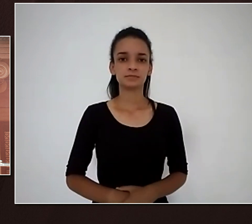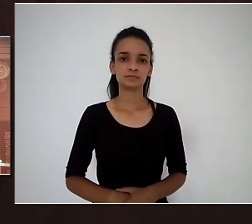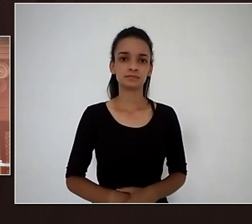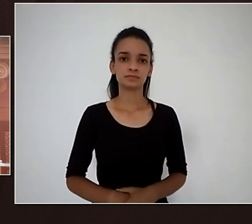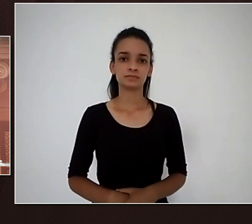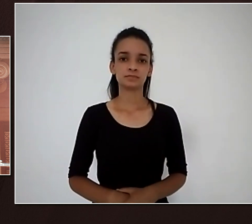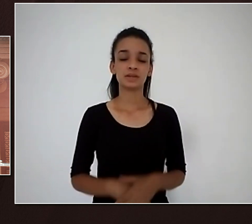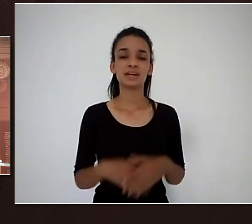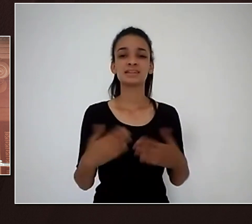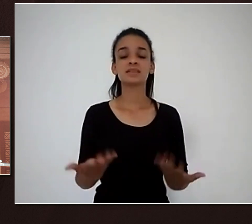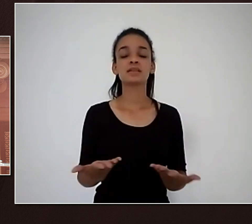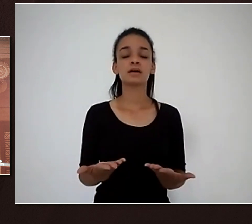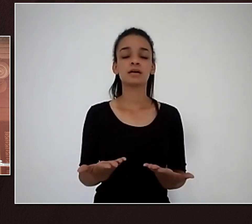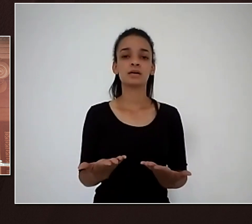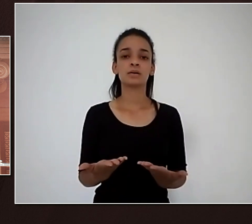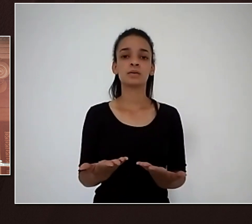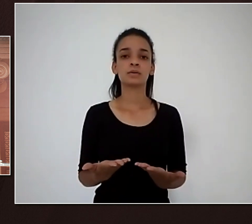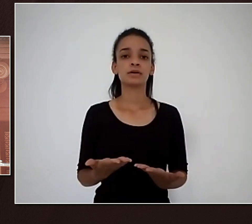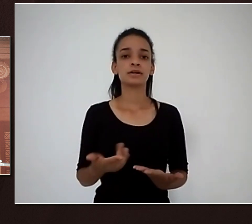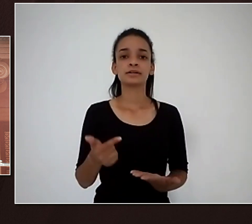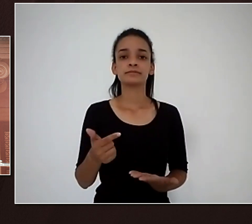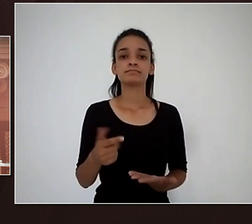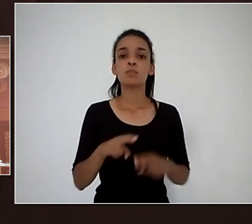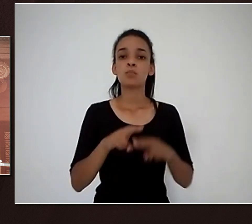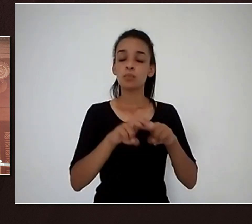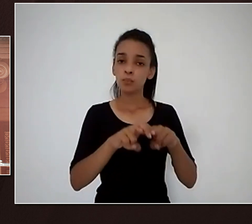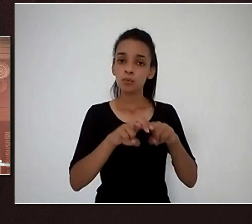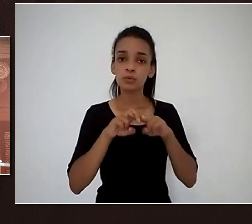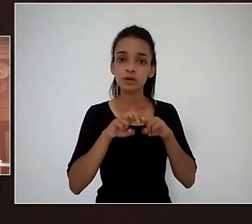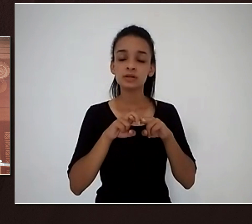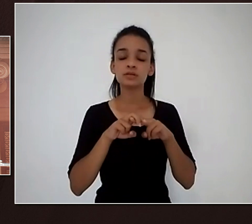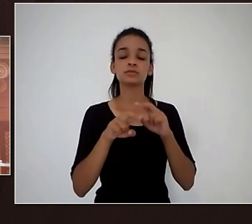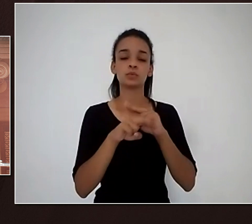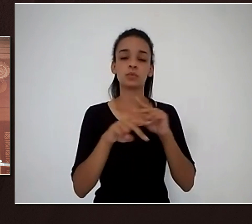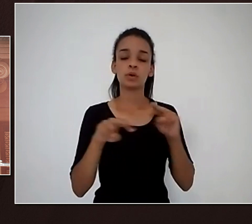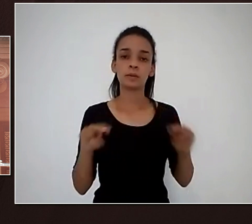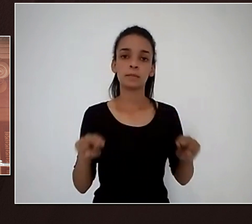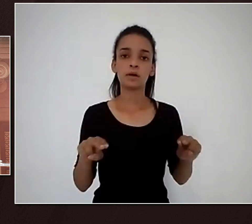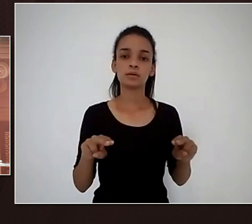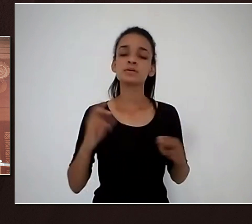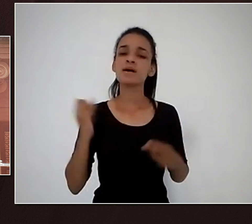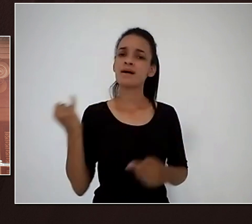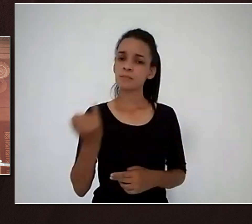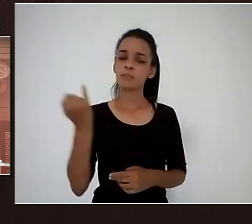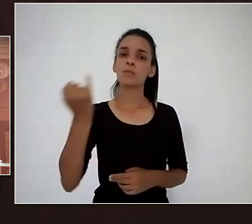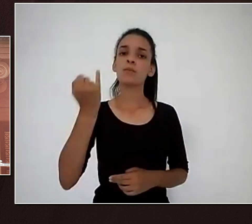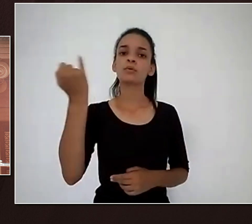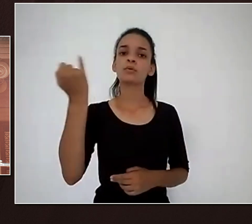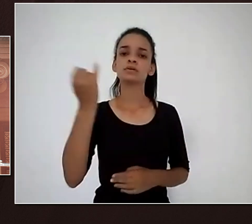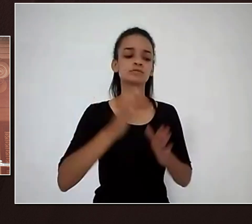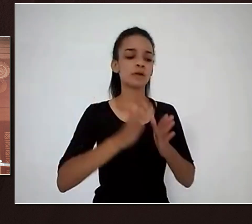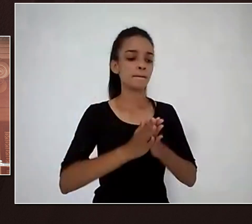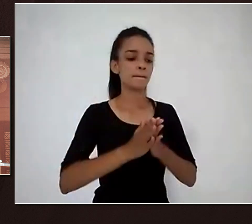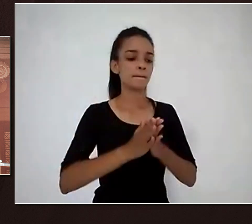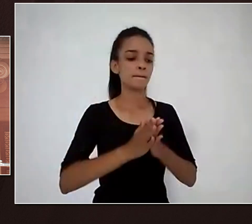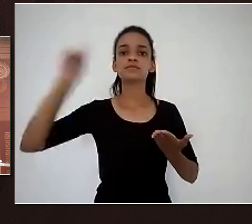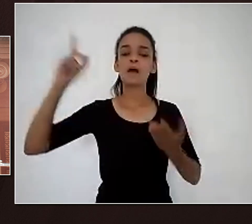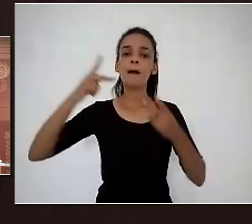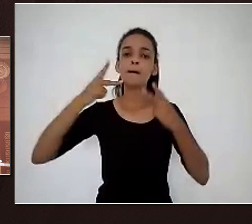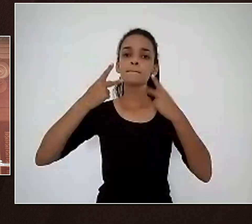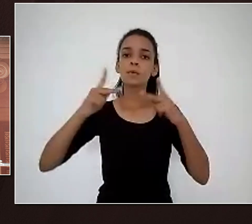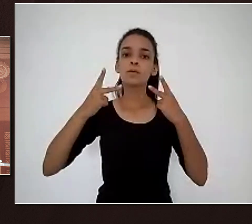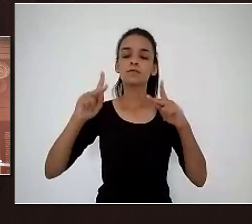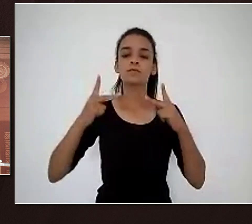mais. Por isso, aí, queridos irmãos, a importância da palavra profética. A palavra profética vem nos